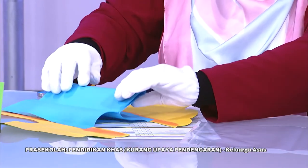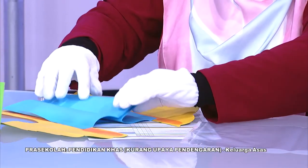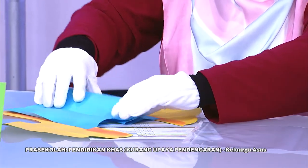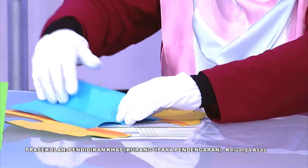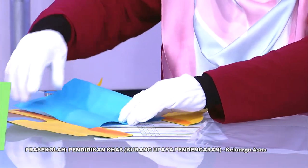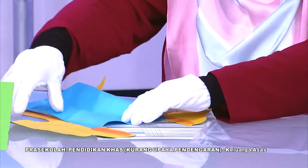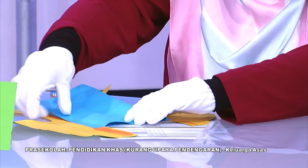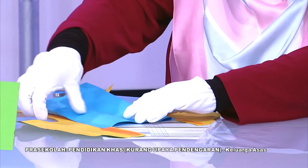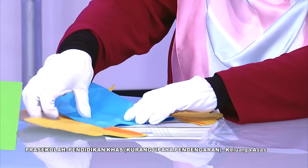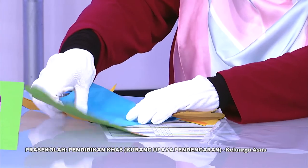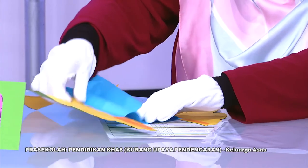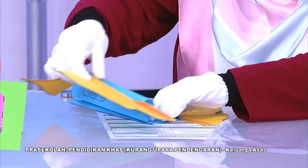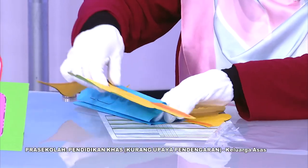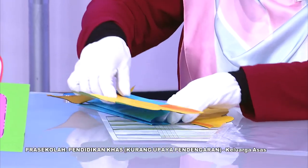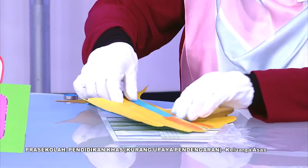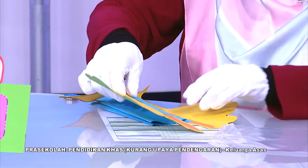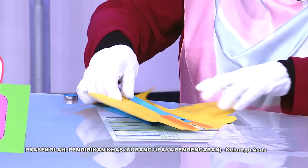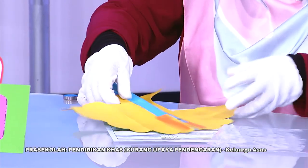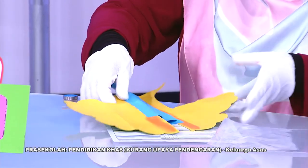oke kita